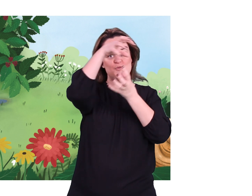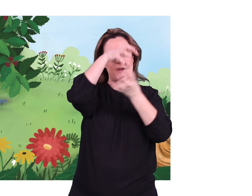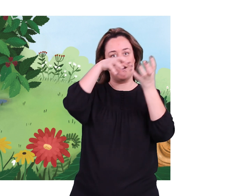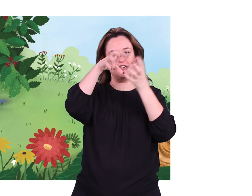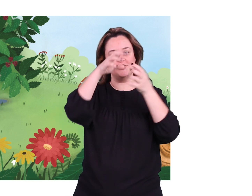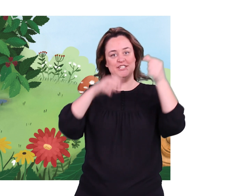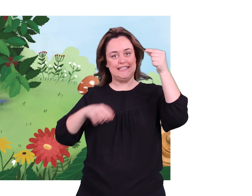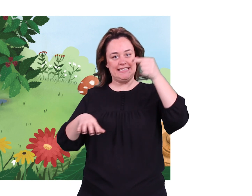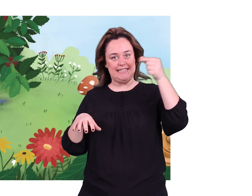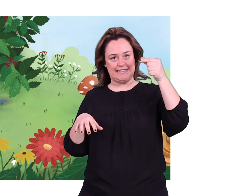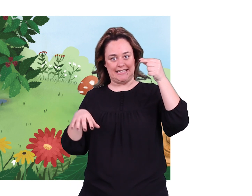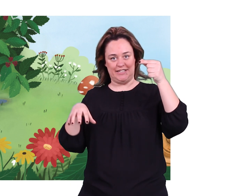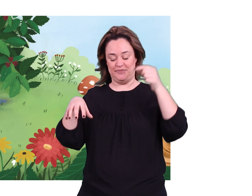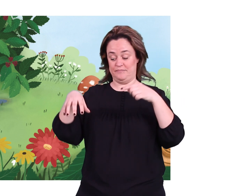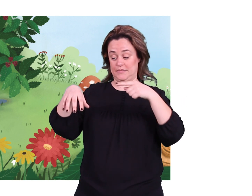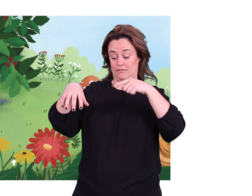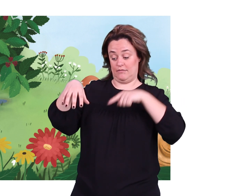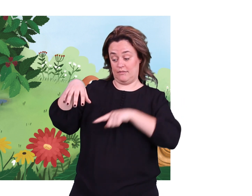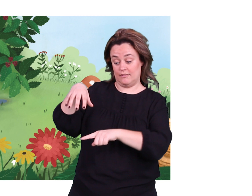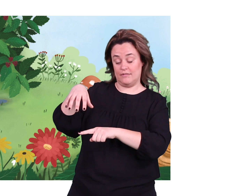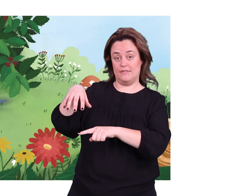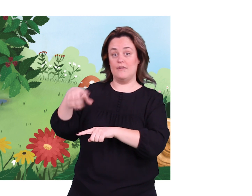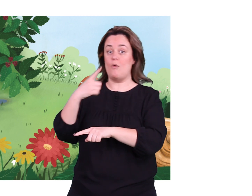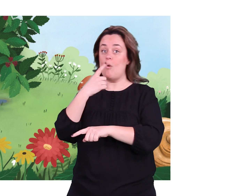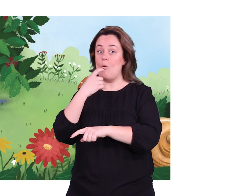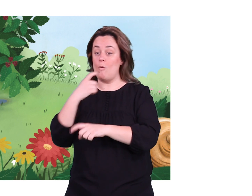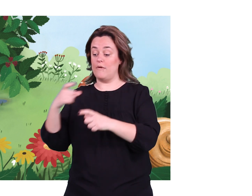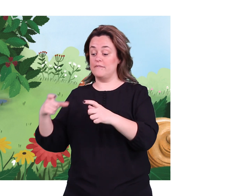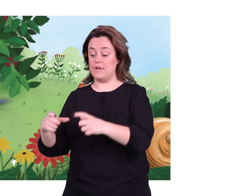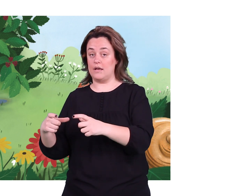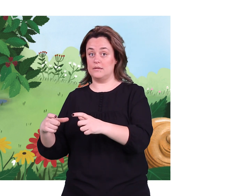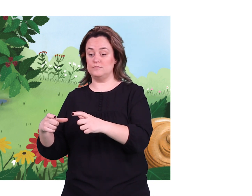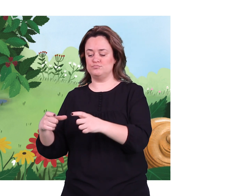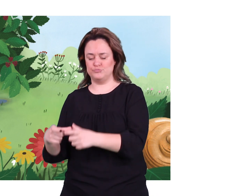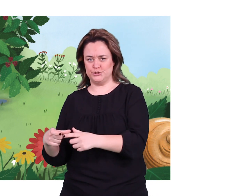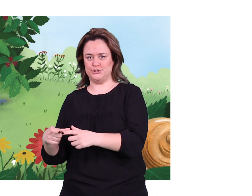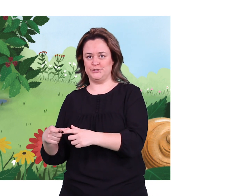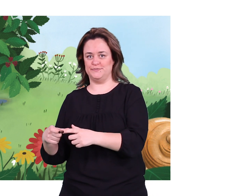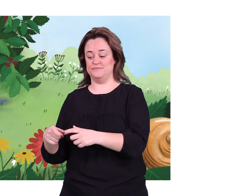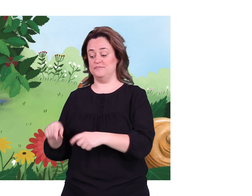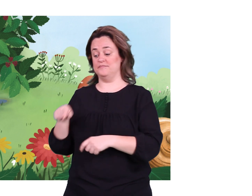gris. Il y a même une petite flaque qui s'est formée.